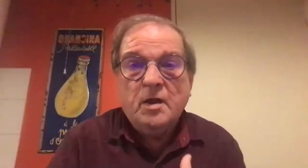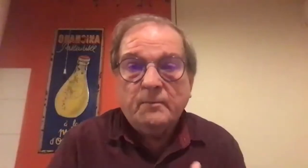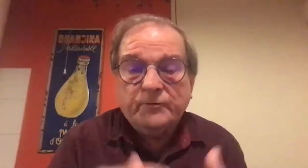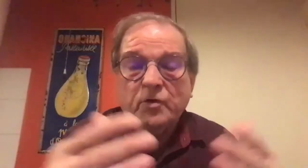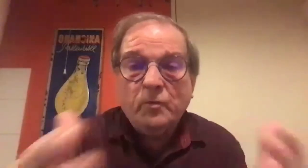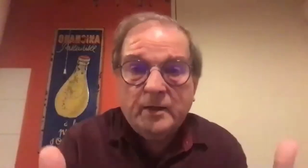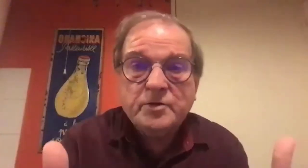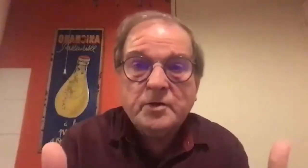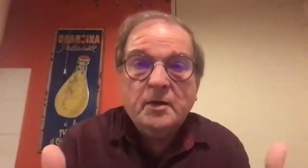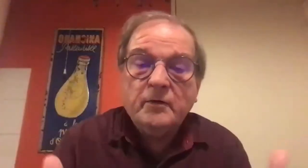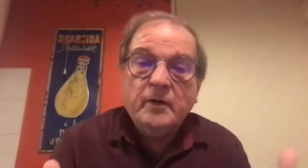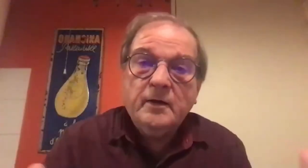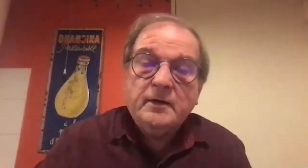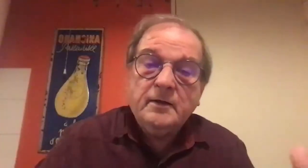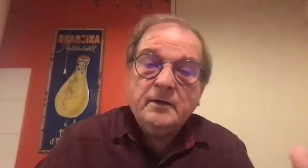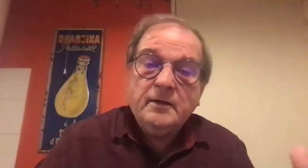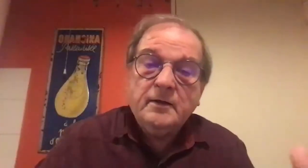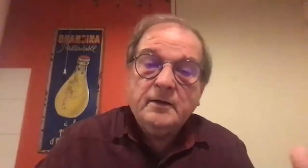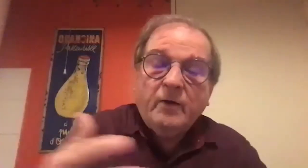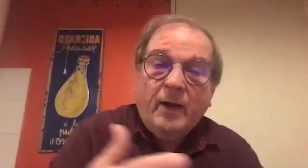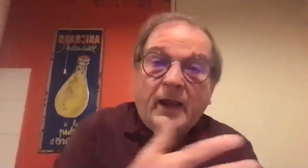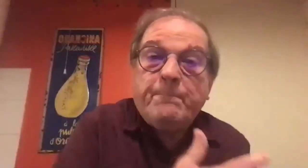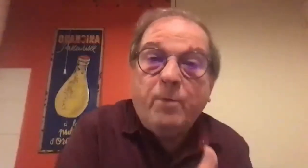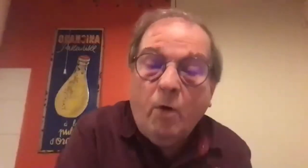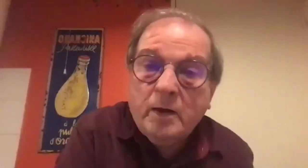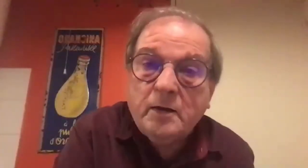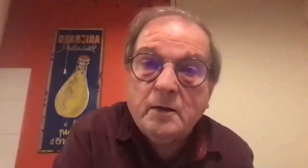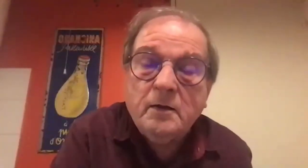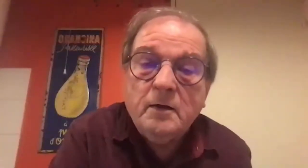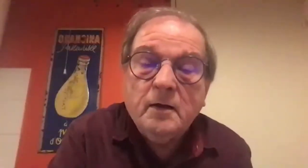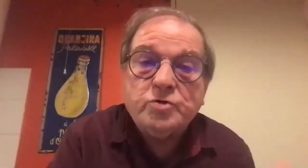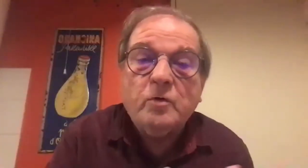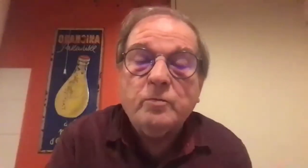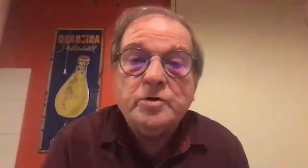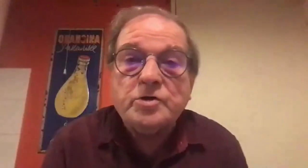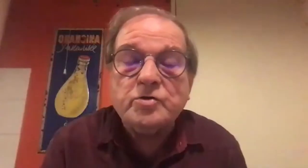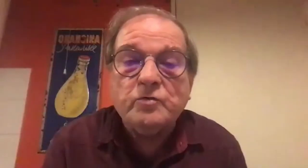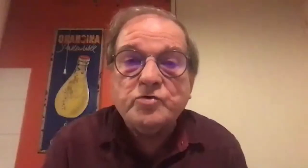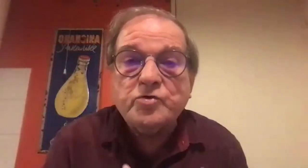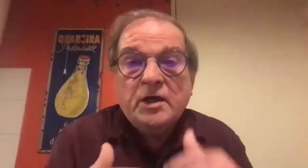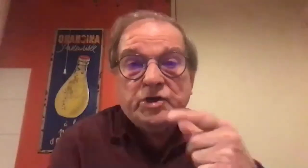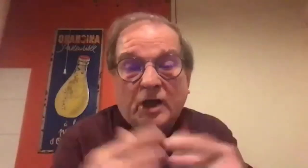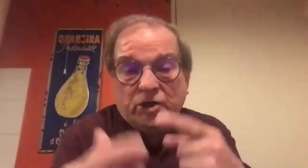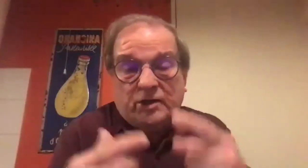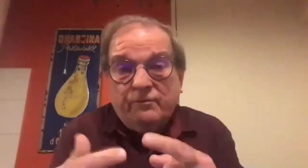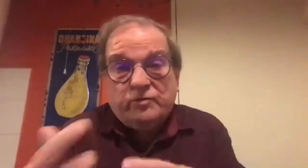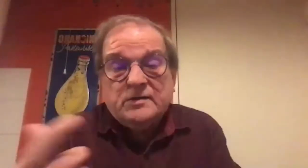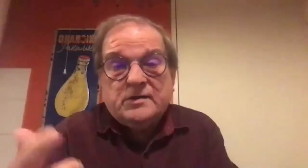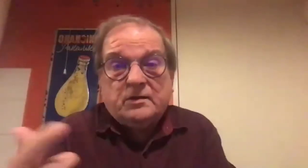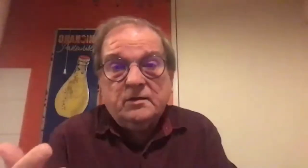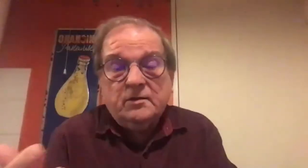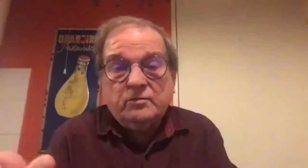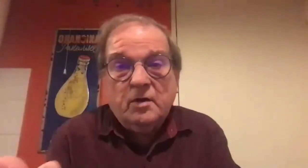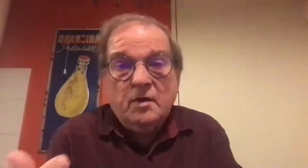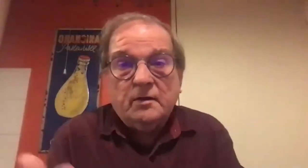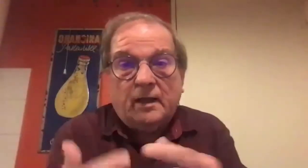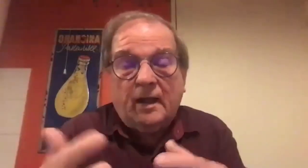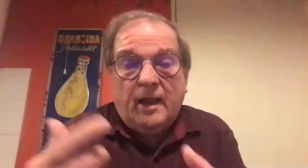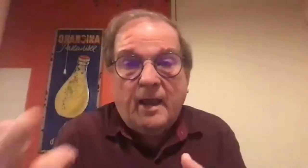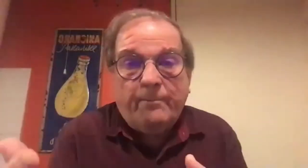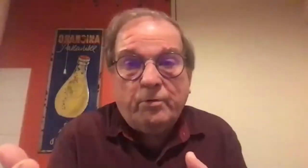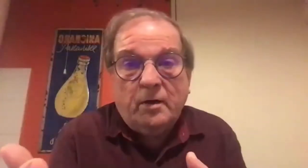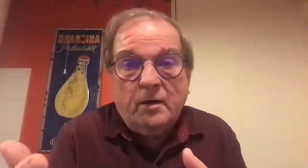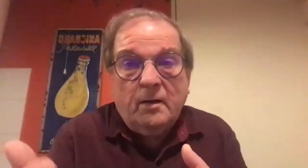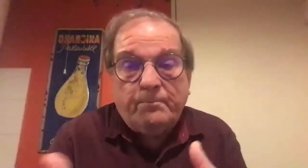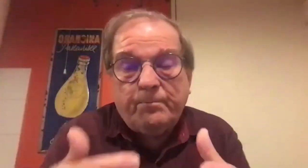Brasil, mas foram eles, né, que levaram a reboque os comunistas russos que já estavam transitando